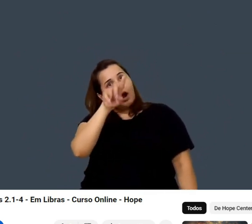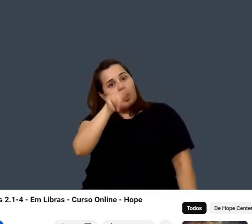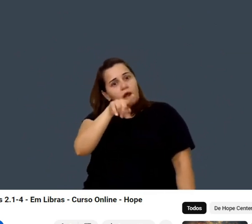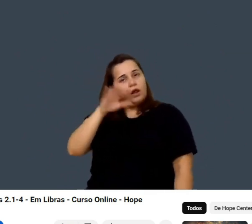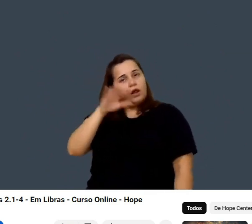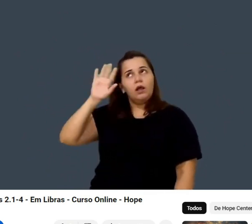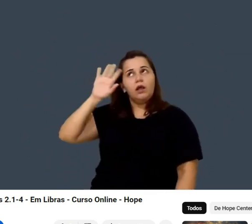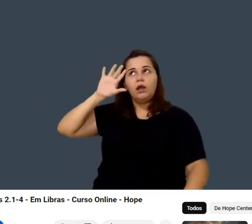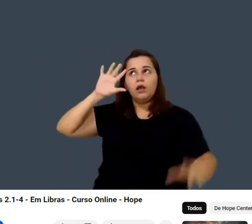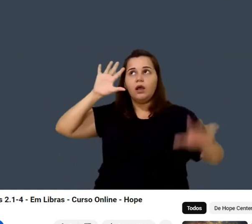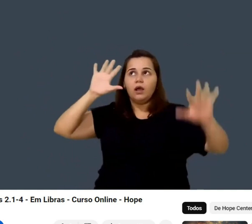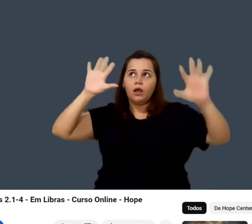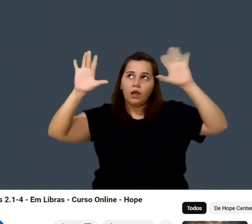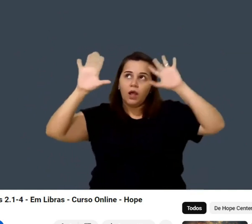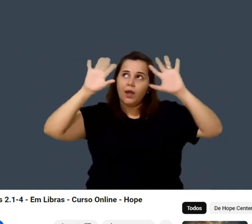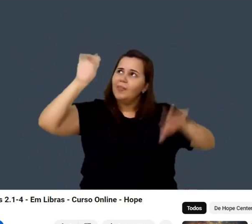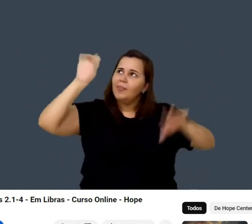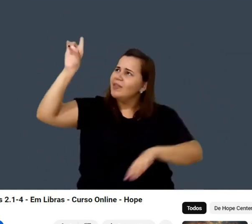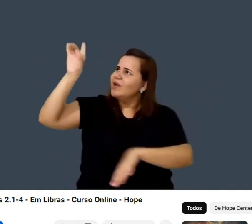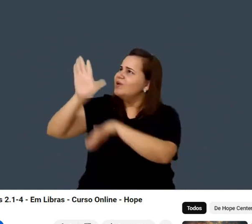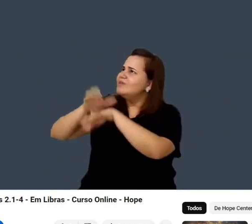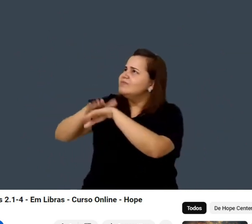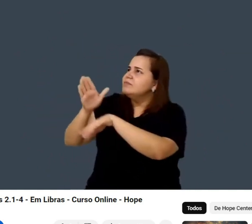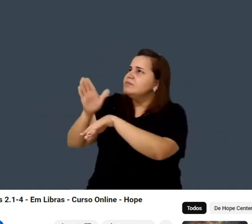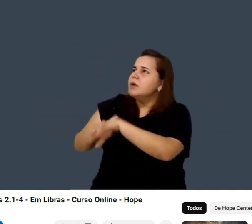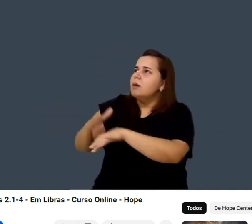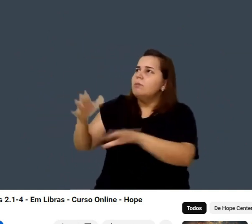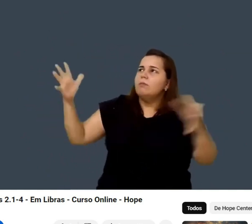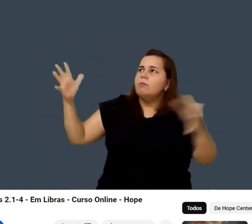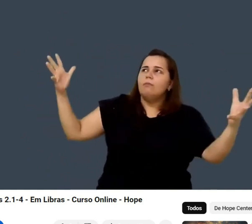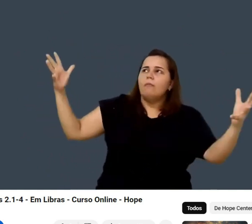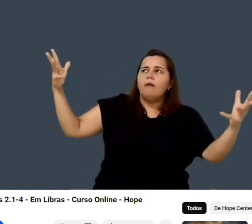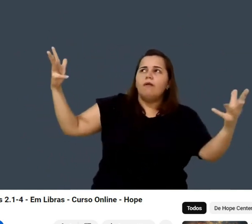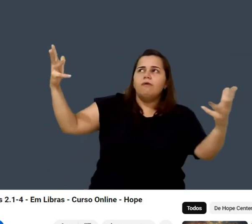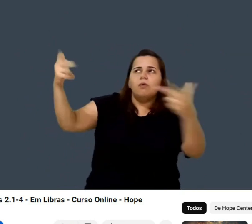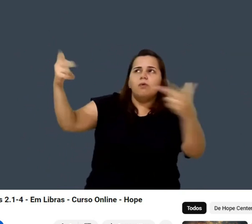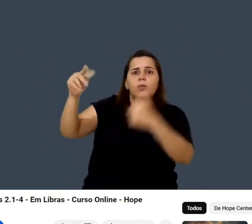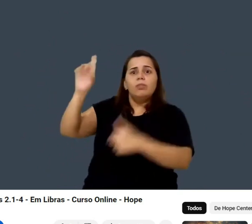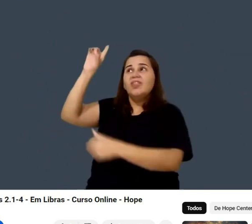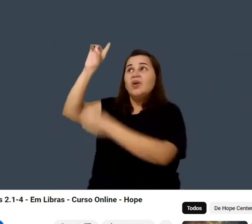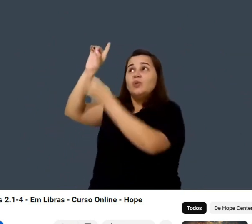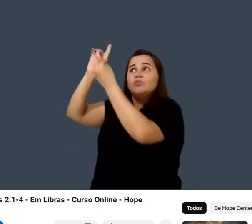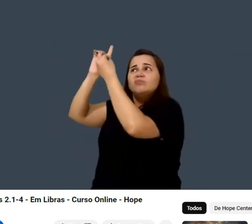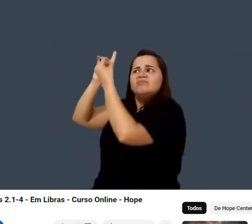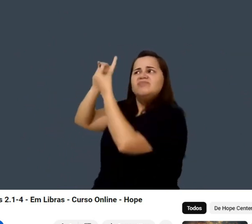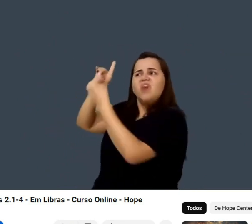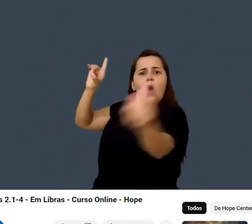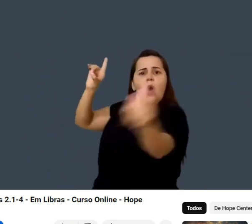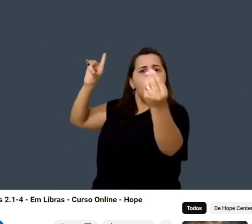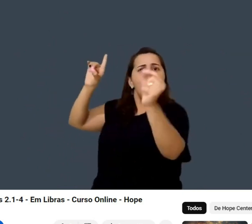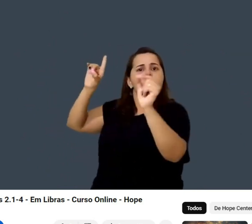Deus, ficar olhando para os céus e ficar imaginando Deus criando todas